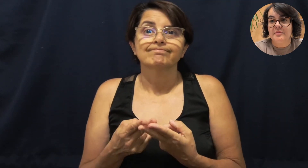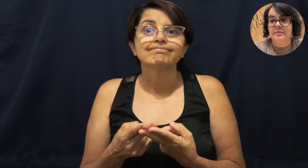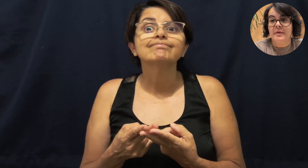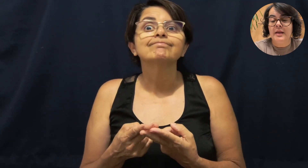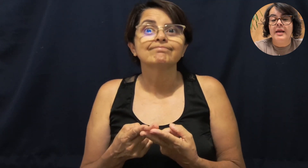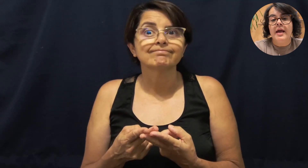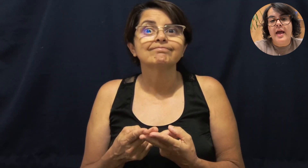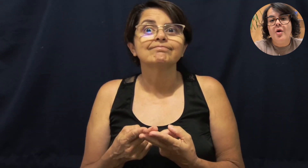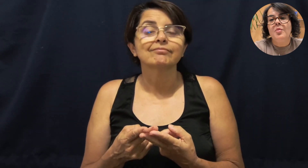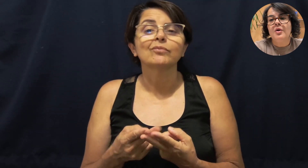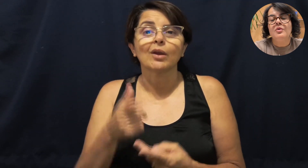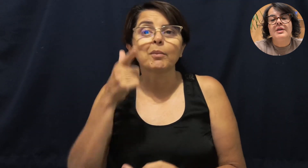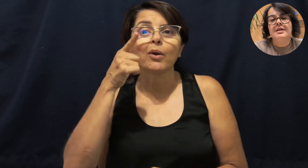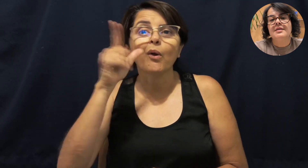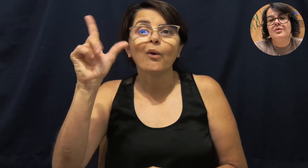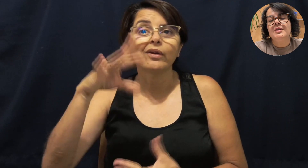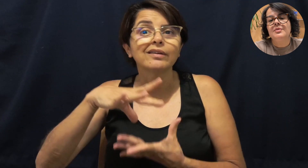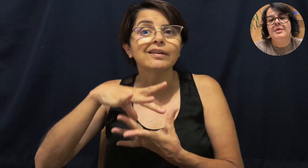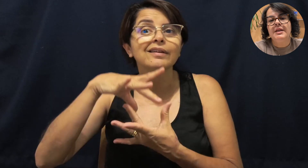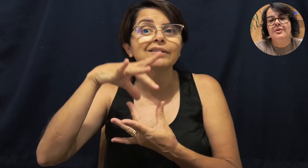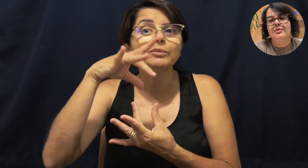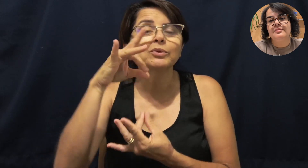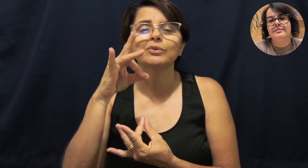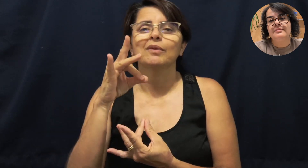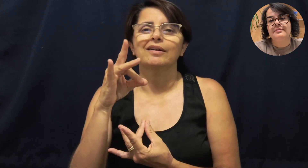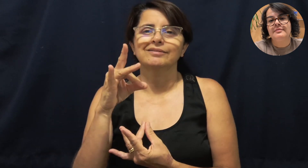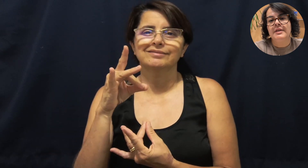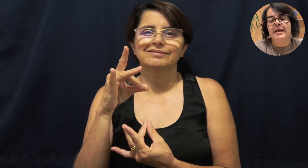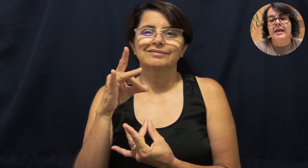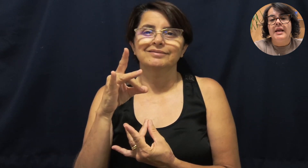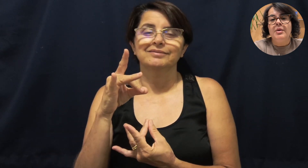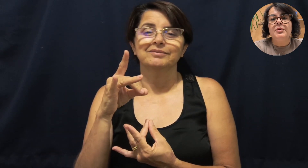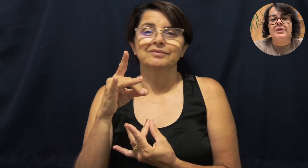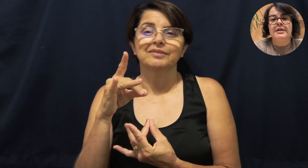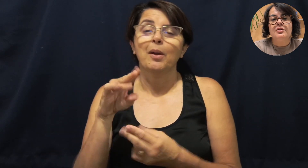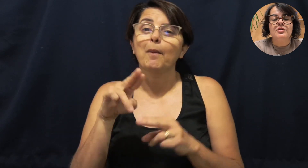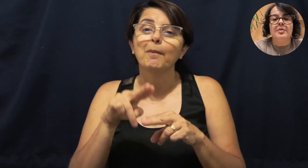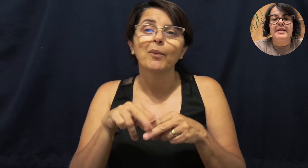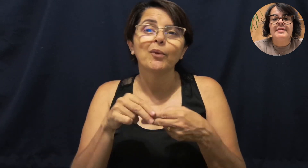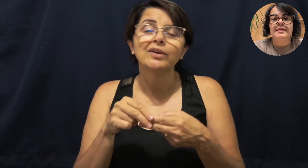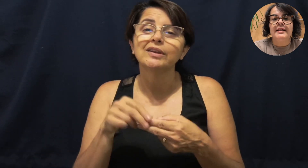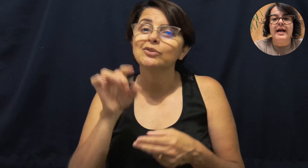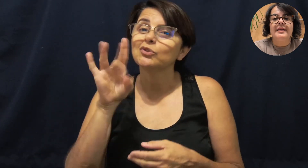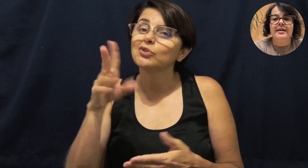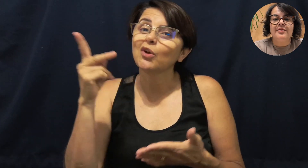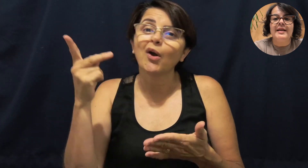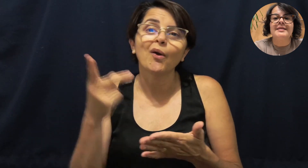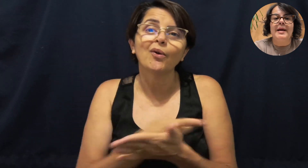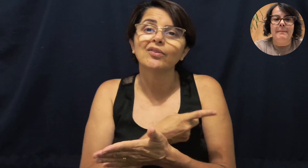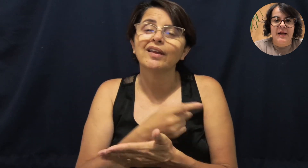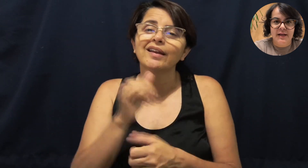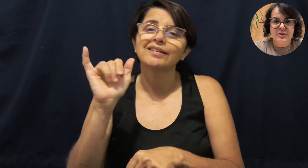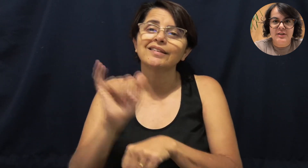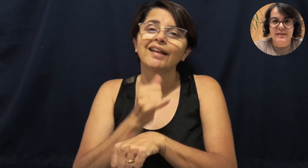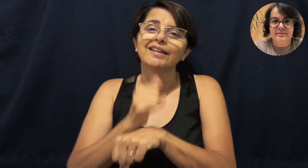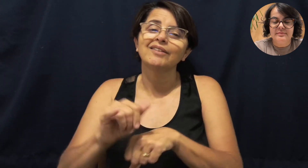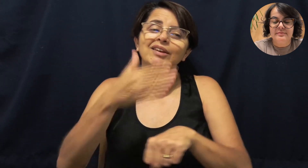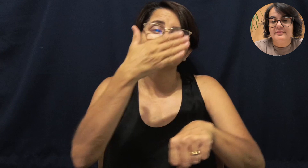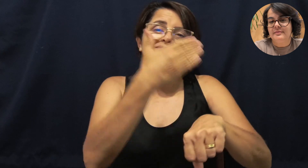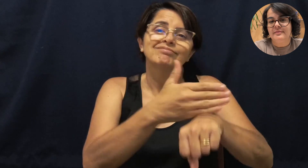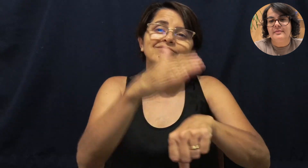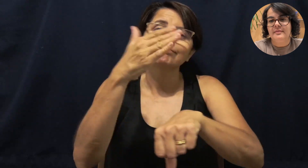paciência, é uma conquista do espírito e, portanto, somente se dá através da